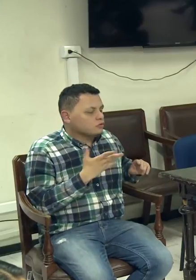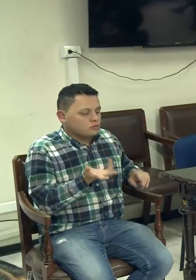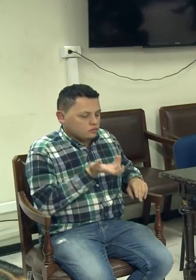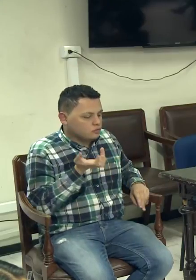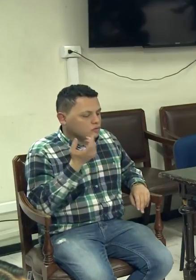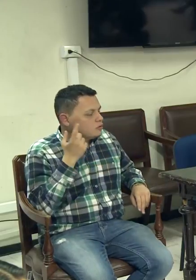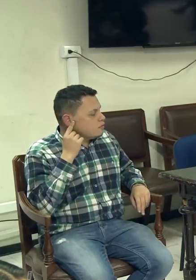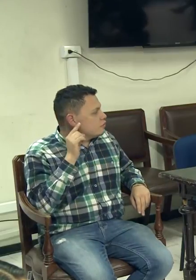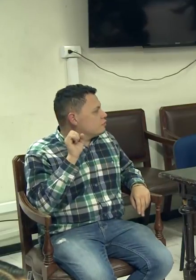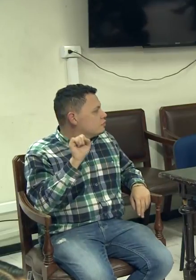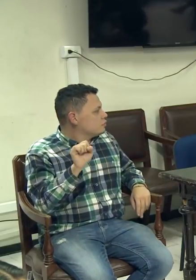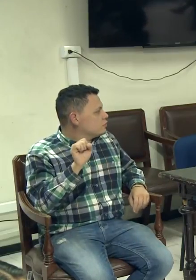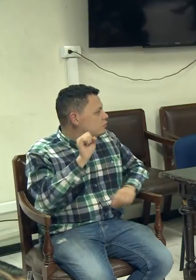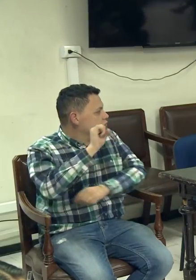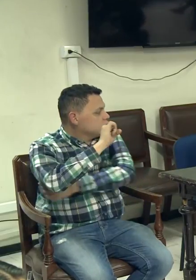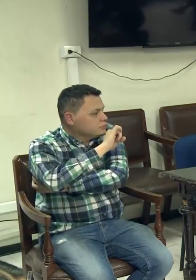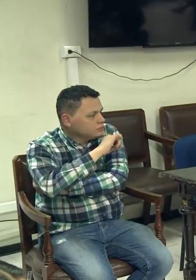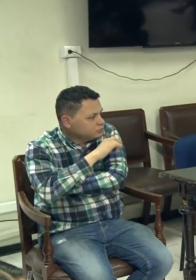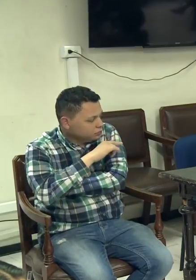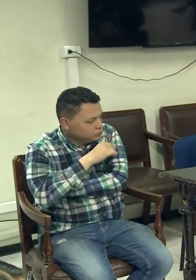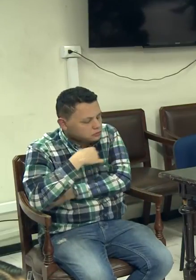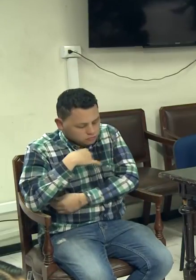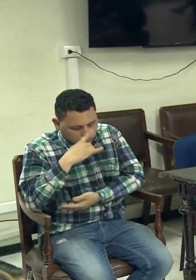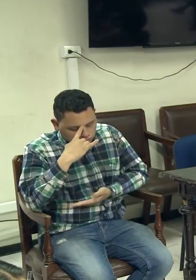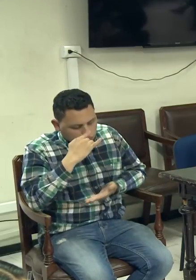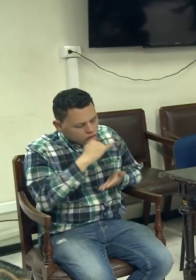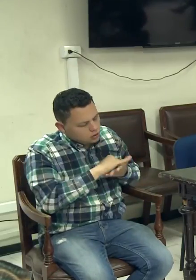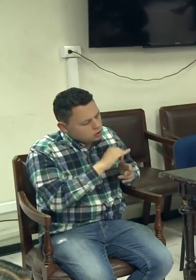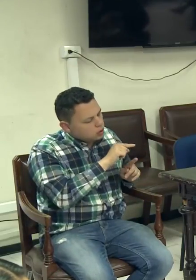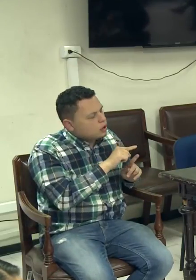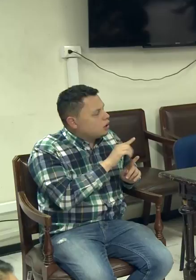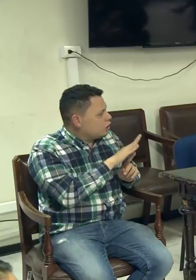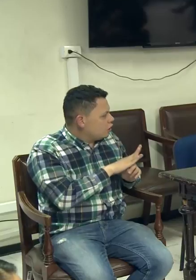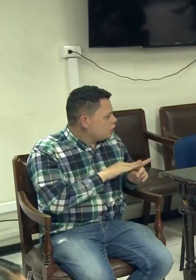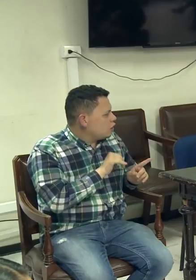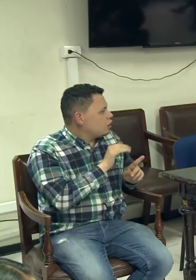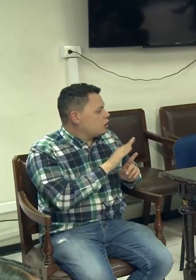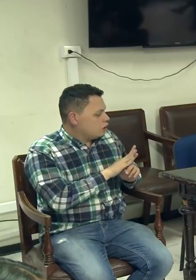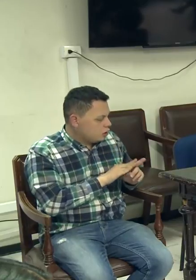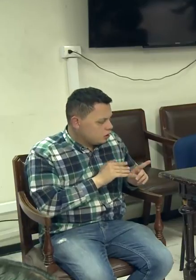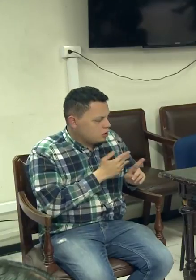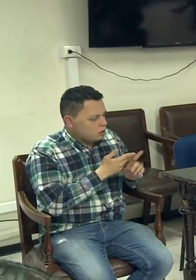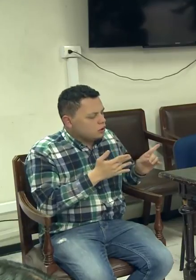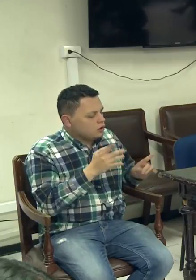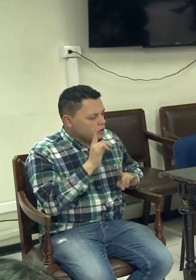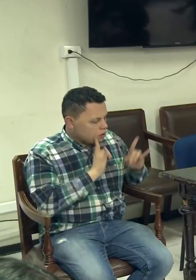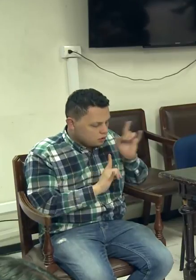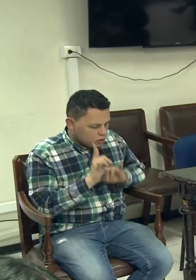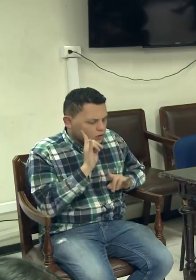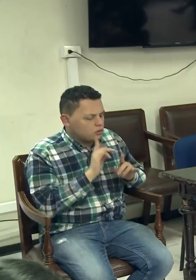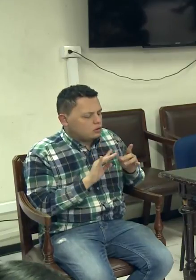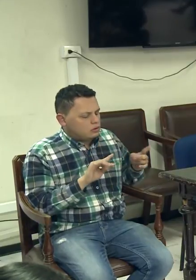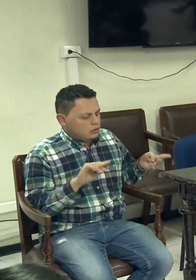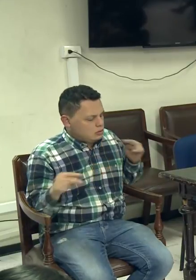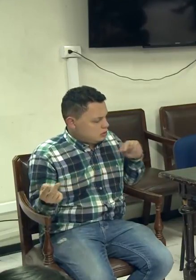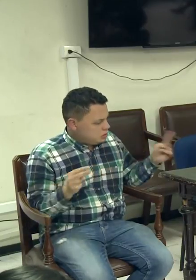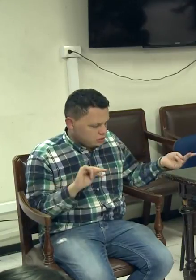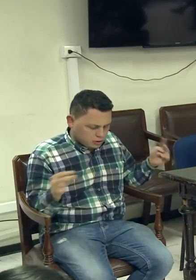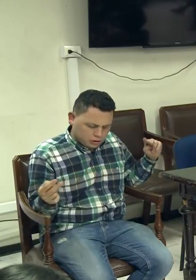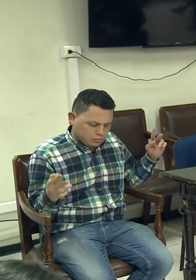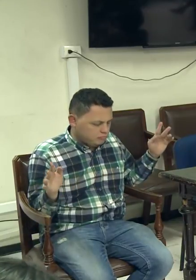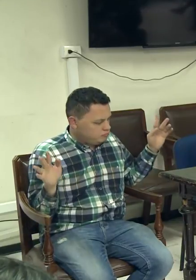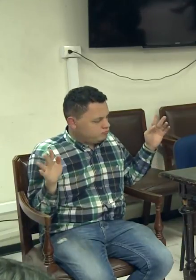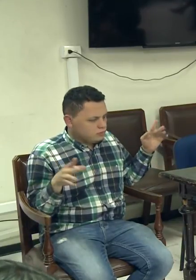de feministas que le creyó, consoló, apoyó, escuchó todas las contradicciones